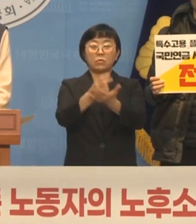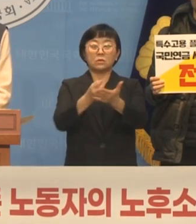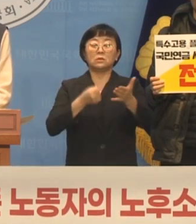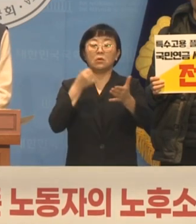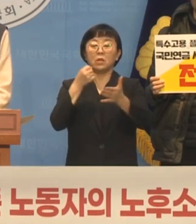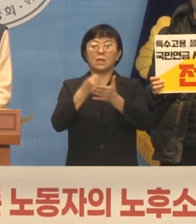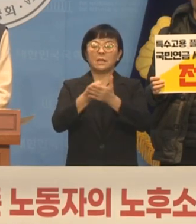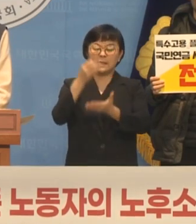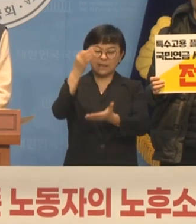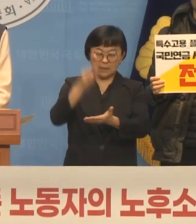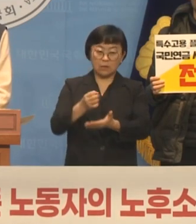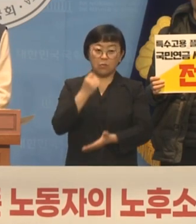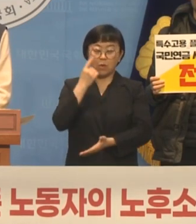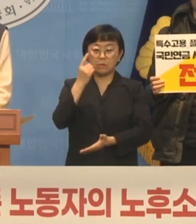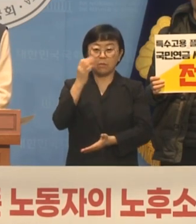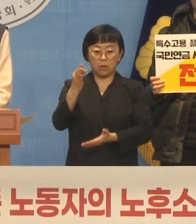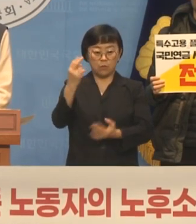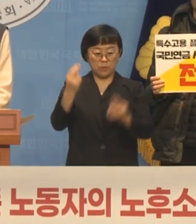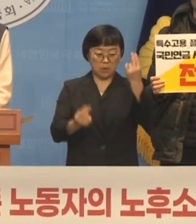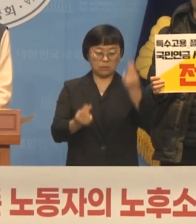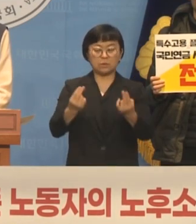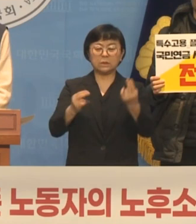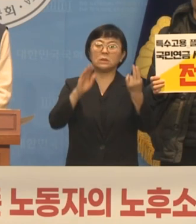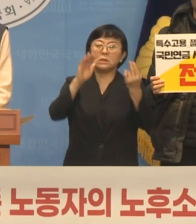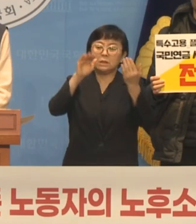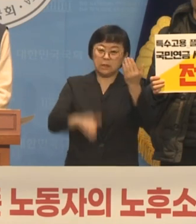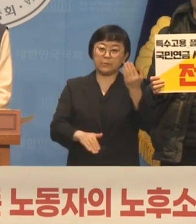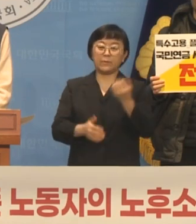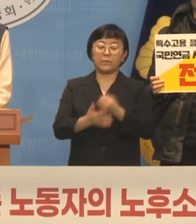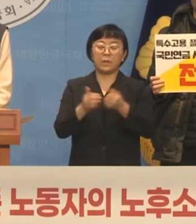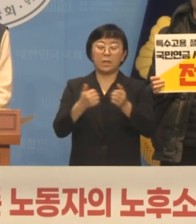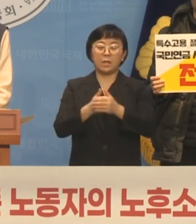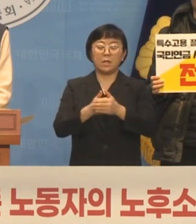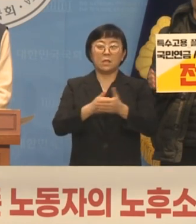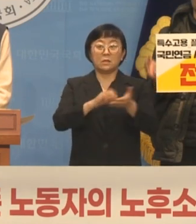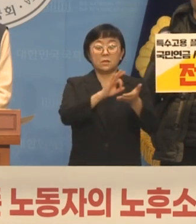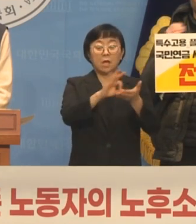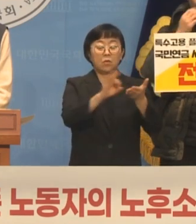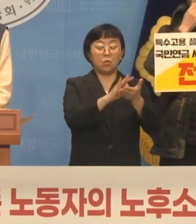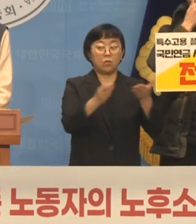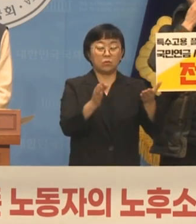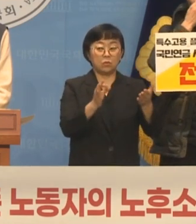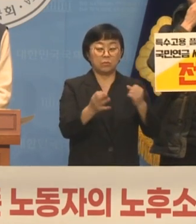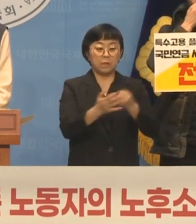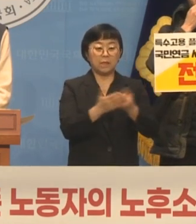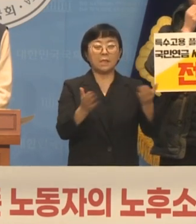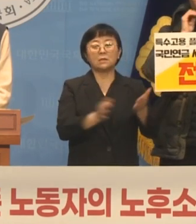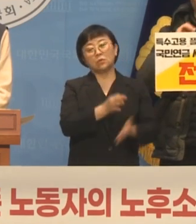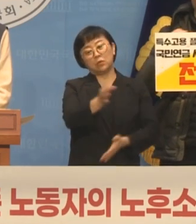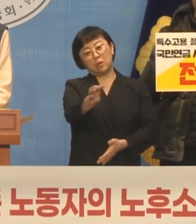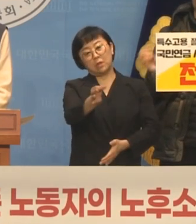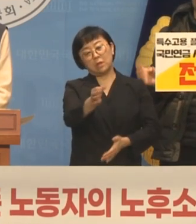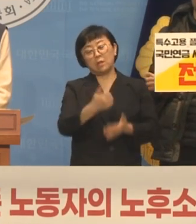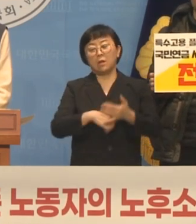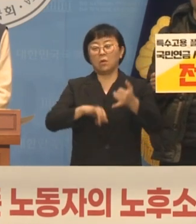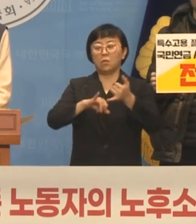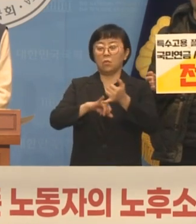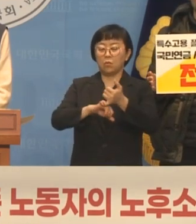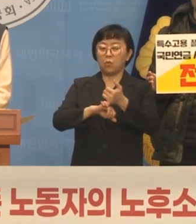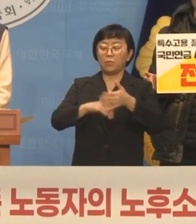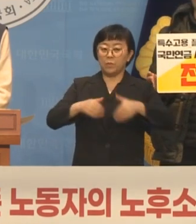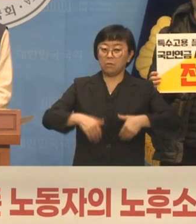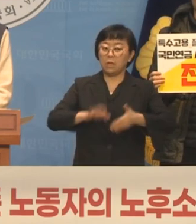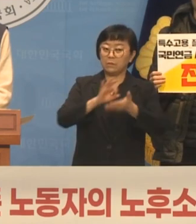정해놓은 최저임금도 못 미치고 있습니다. 업무상 사용비용을 일하는 사람이 부담하기 때문에 필수 경비를